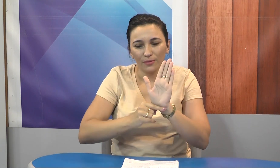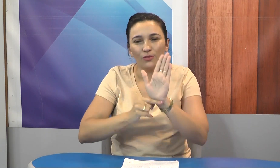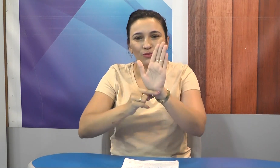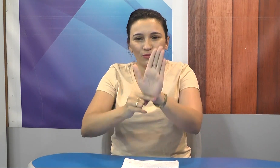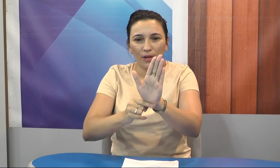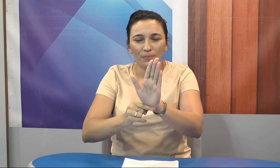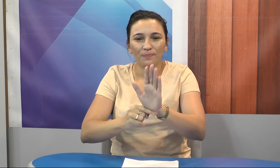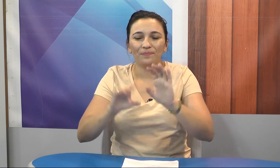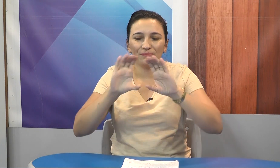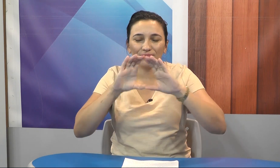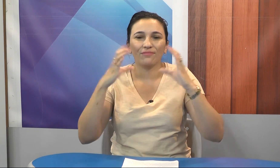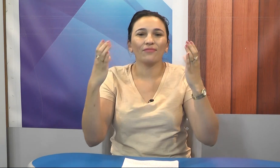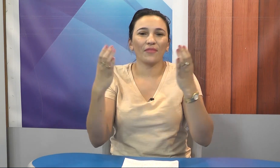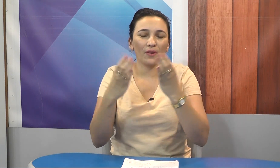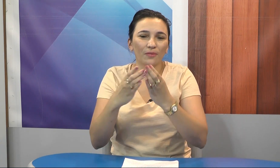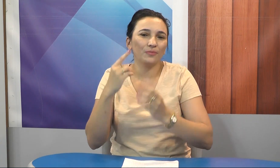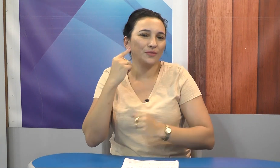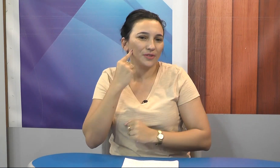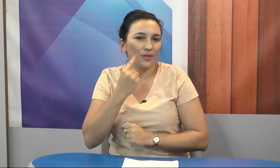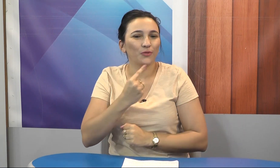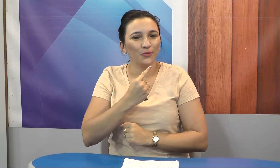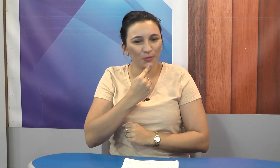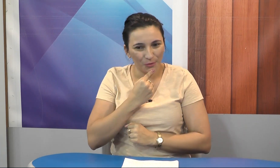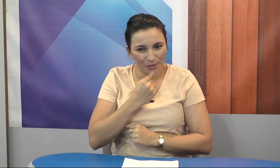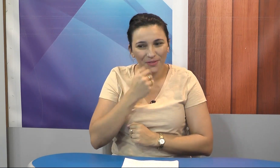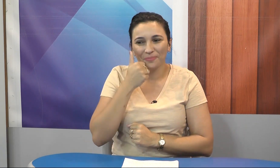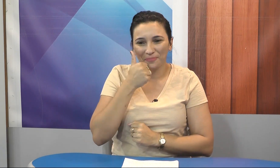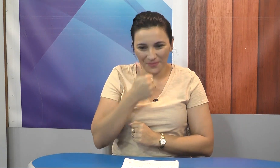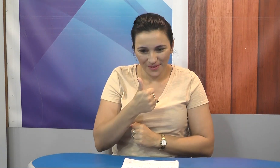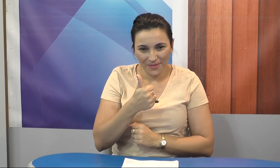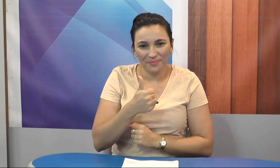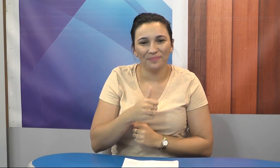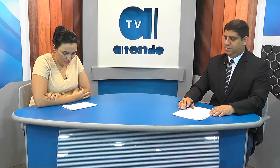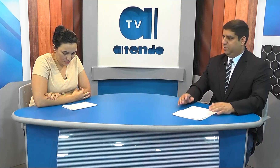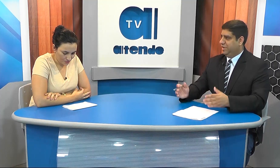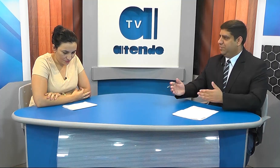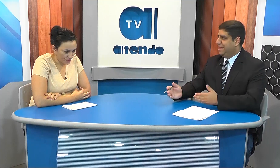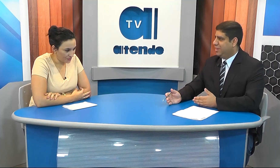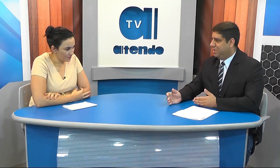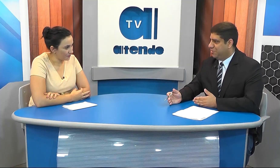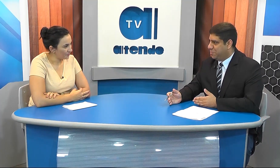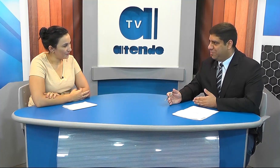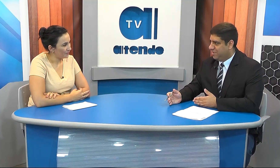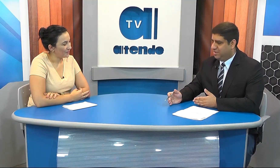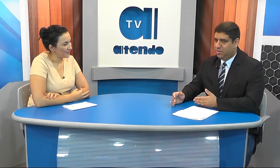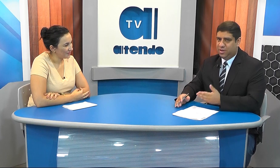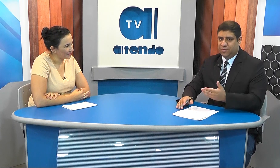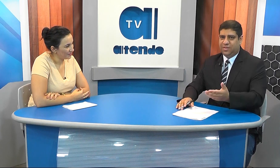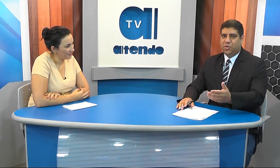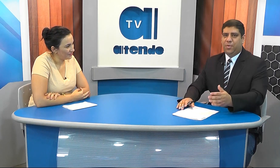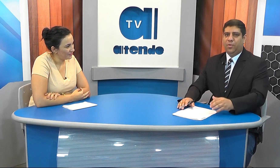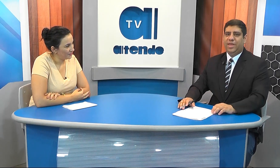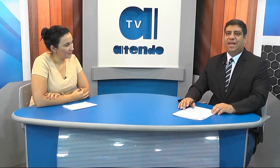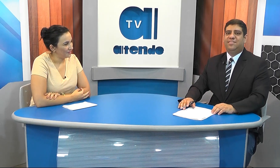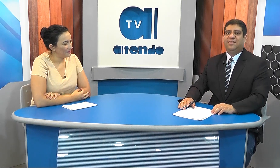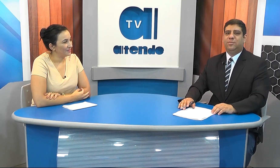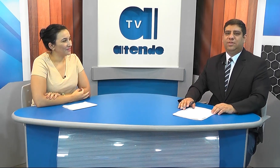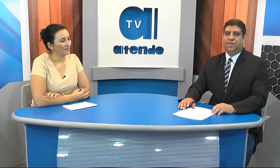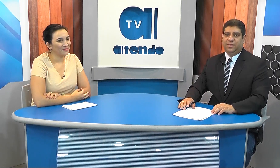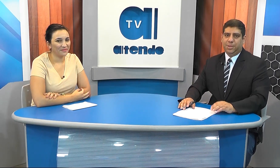Porque a divulgação da Libras é muito importante para a comunidade surda. Simoneide, obrigado pela sua participação. Você acompanhou aí a sessão TV Atende